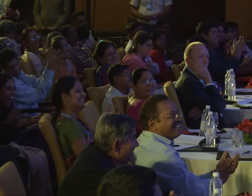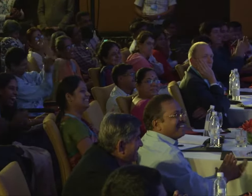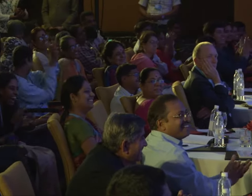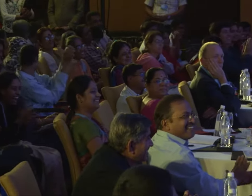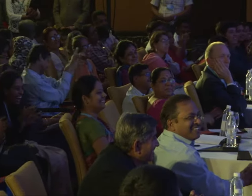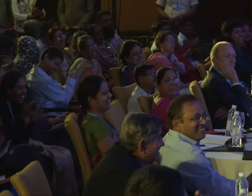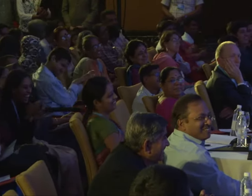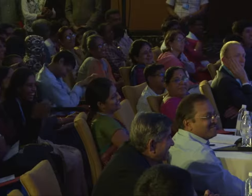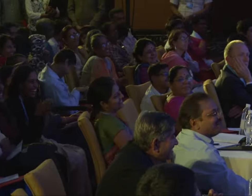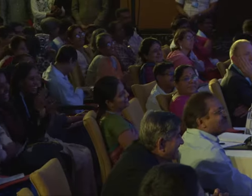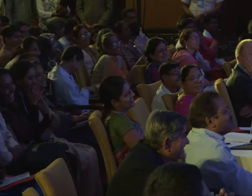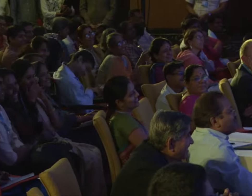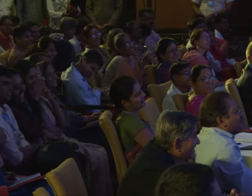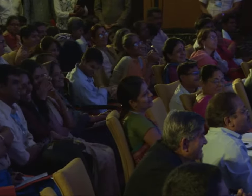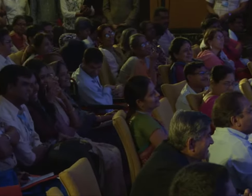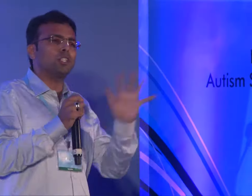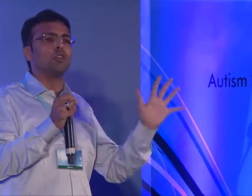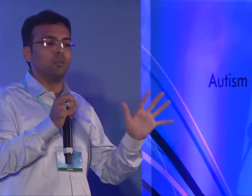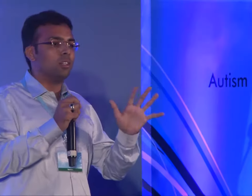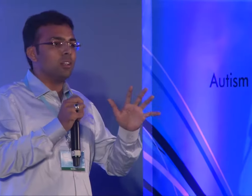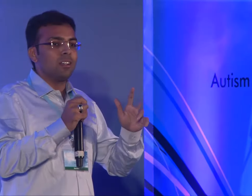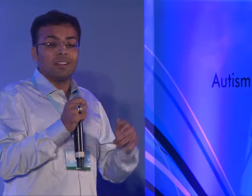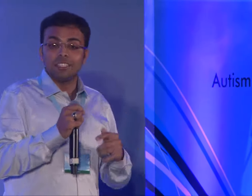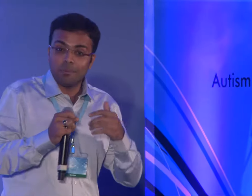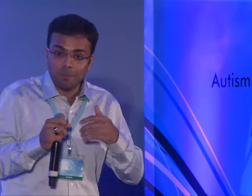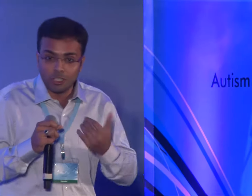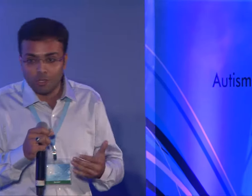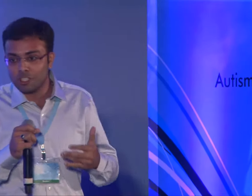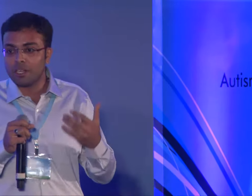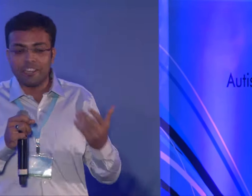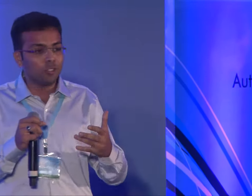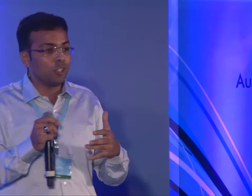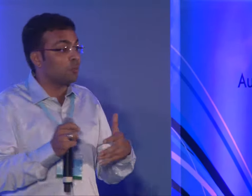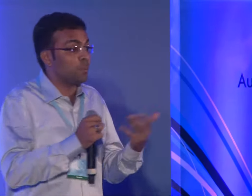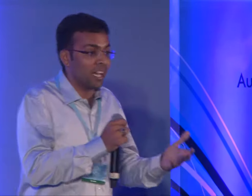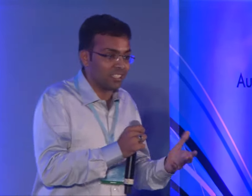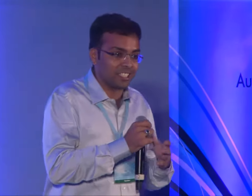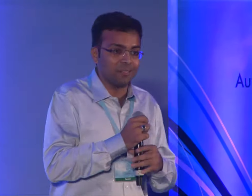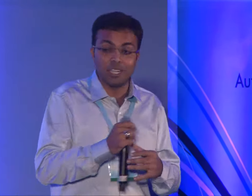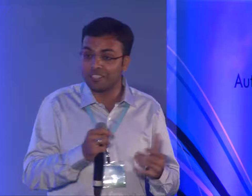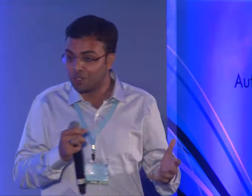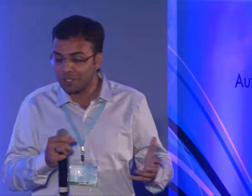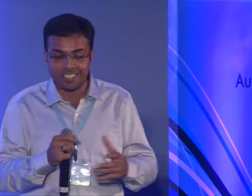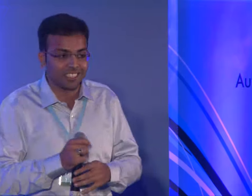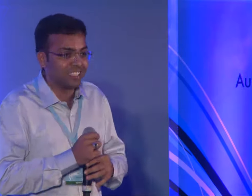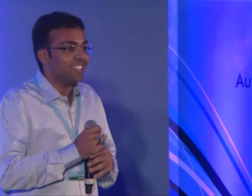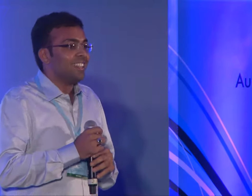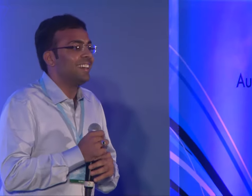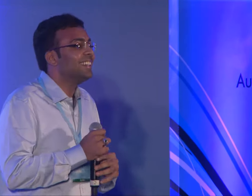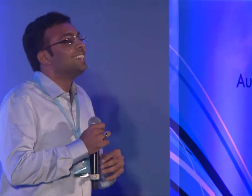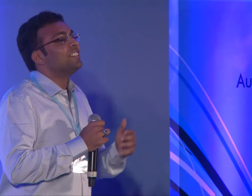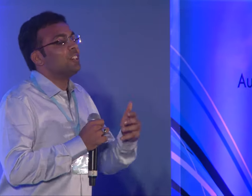शायद मेरा सिर दर्द होने लगा कि इतना सारा सुनता। मैं बहुत खुश हूँ, जब मैं बोलता हूँ किसी को मैं डेफ हूँ तो लोग मुझे प्यार करते हैं, मेरे साथ फोटो खिंचाते